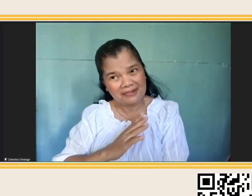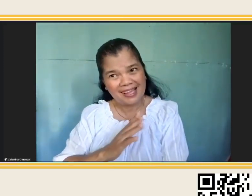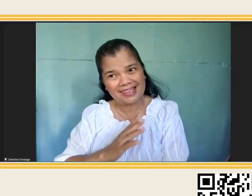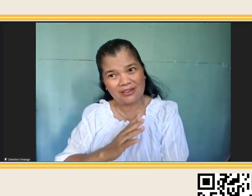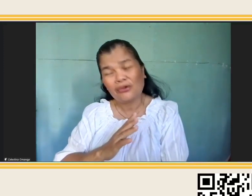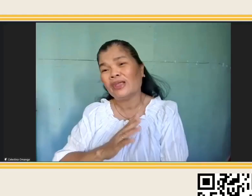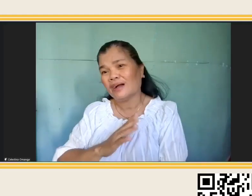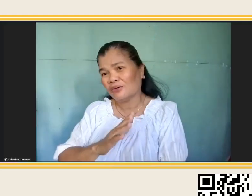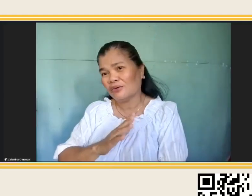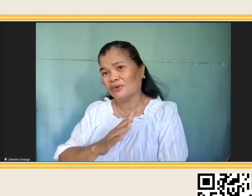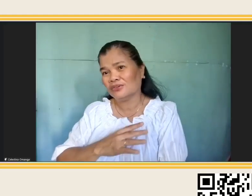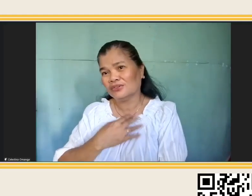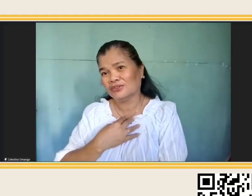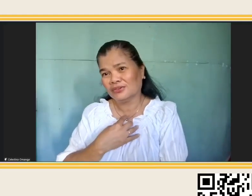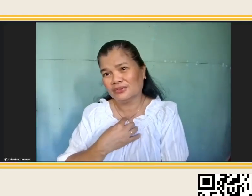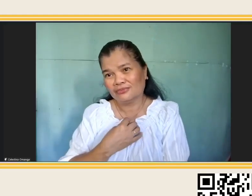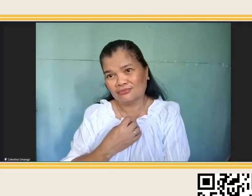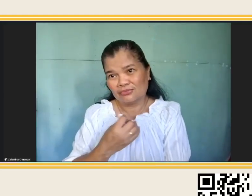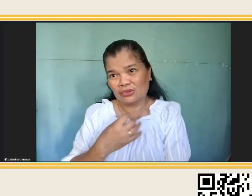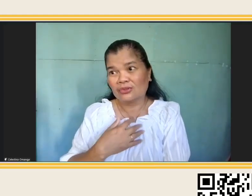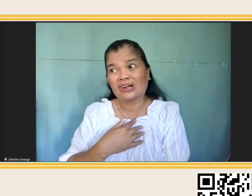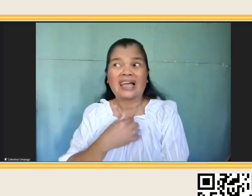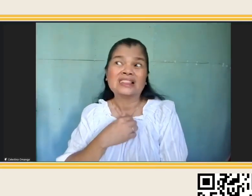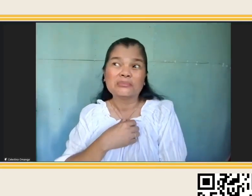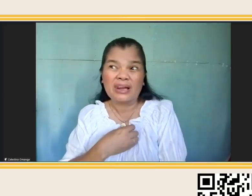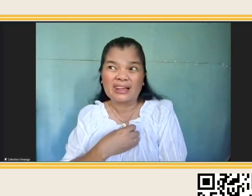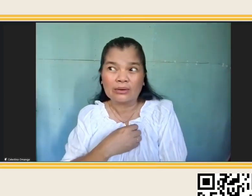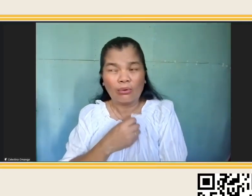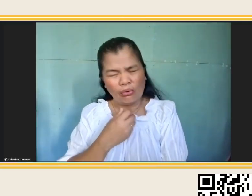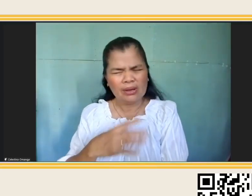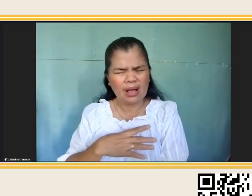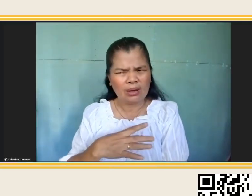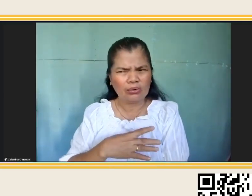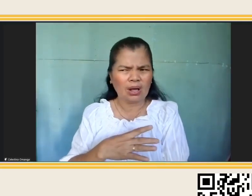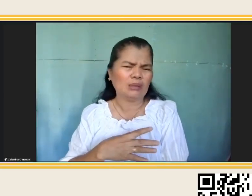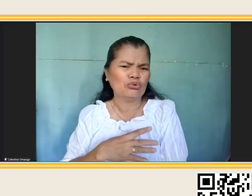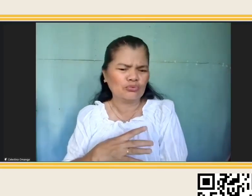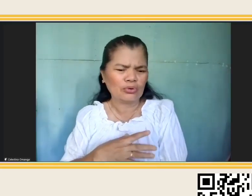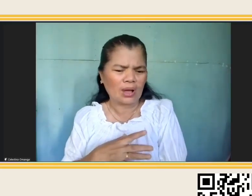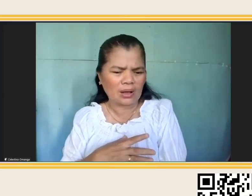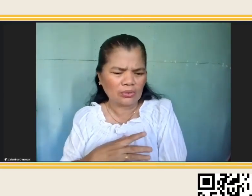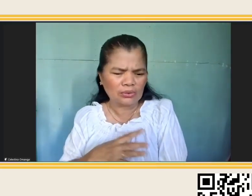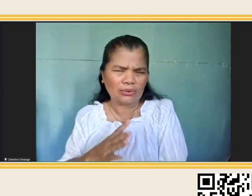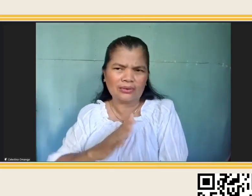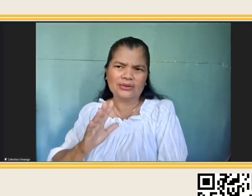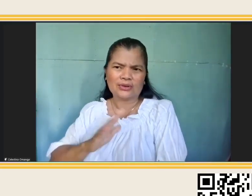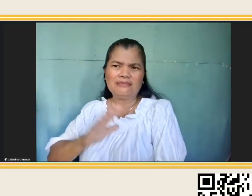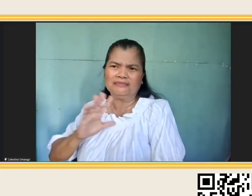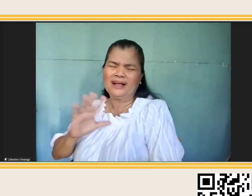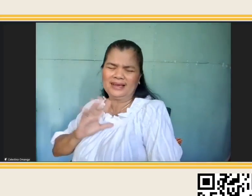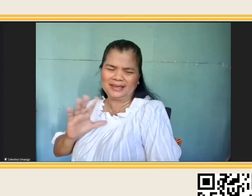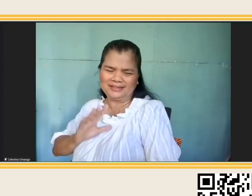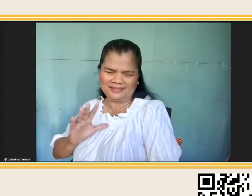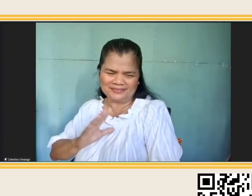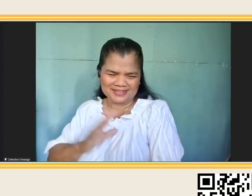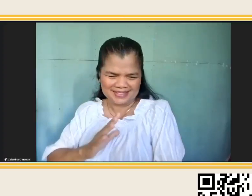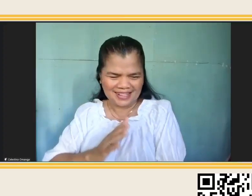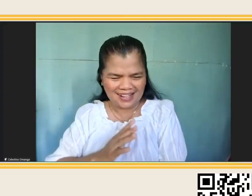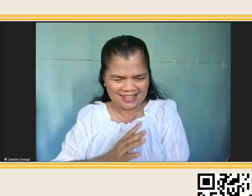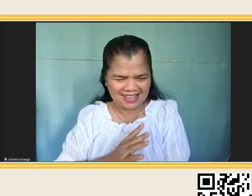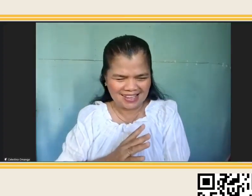I'm fine. Okay lang ako. Kahit nag-break kayo, okay na ako. Naka-move on na ako, no? I'm